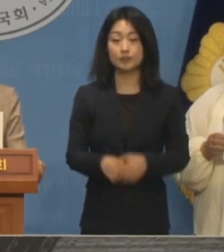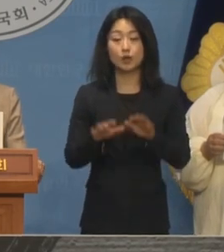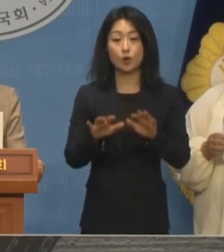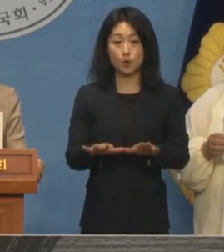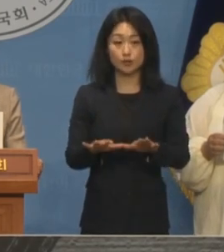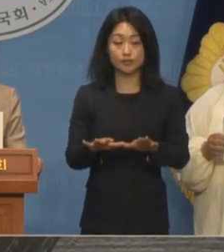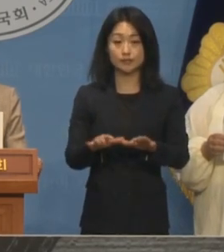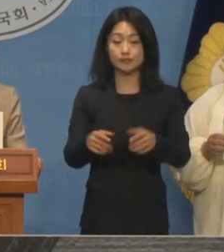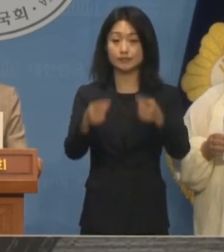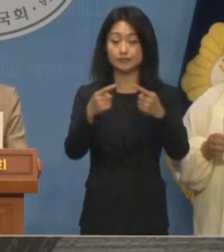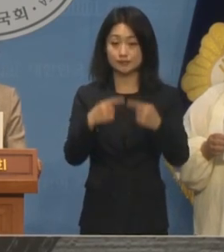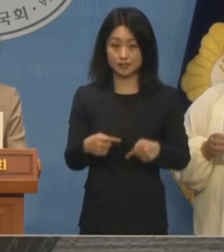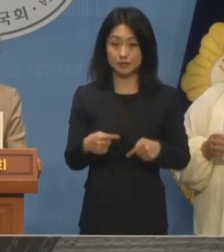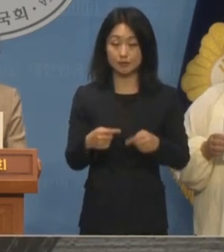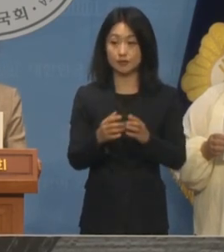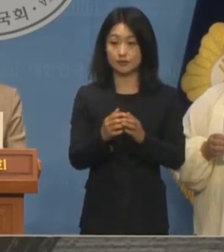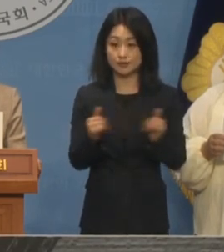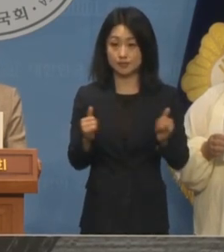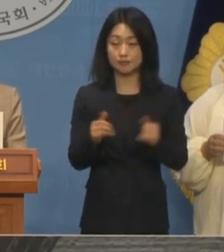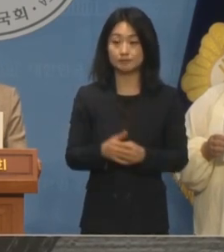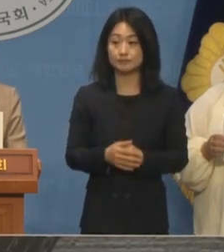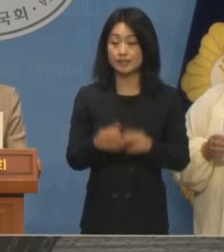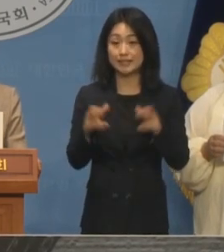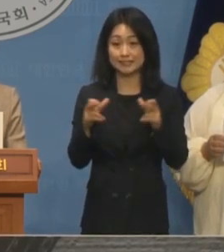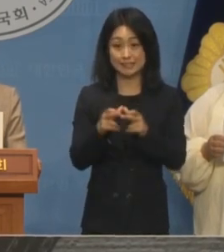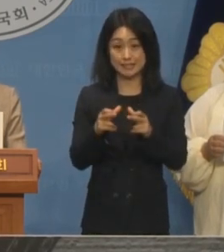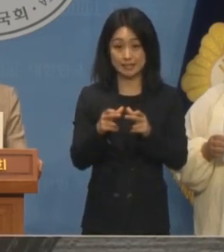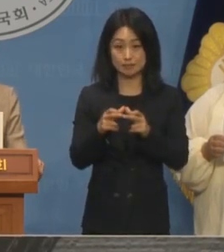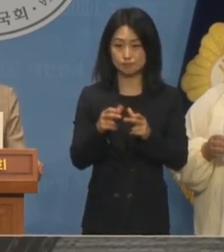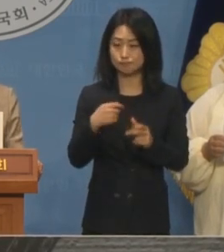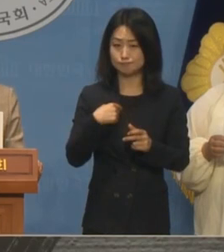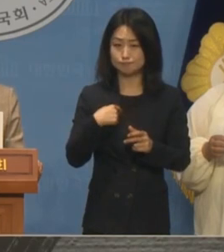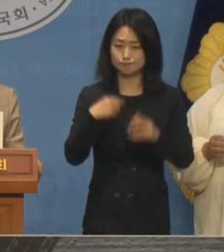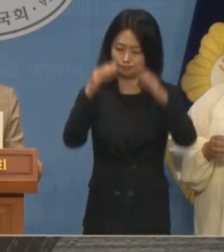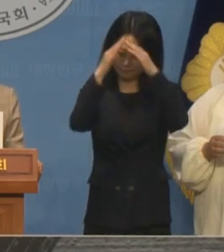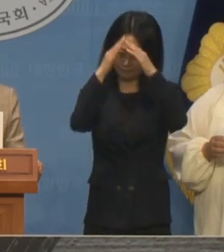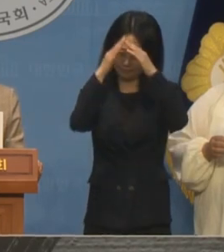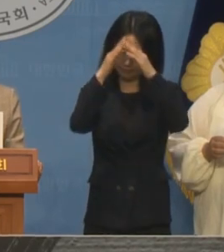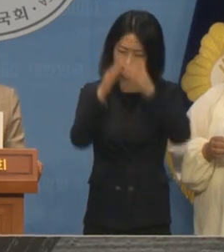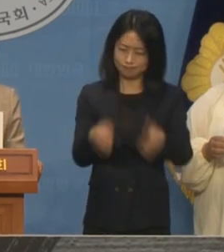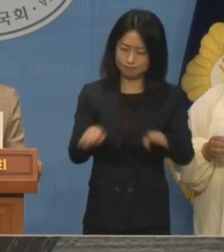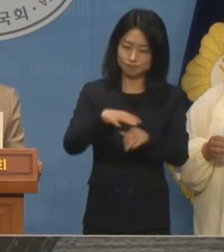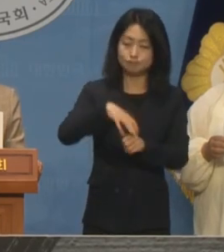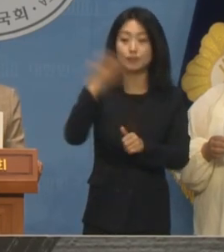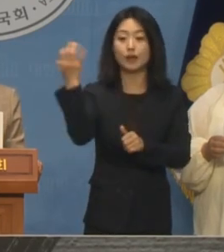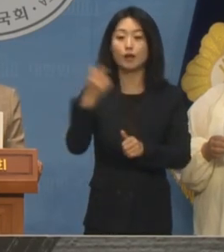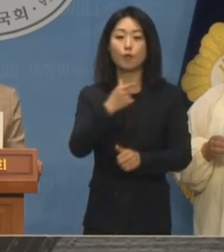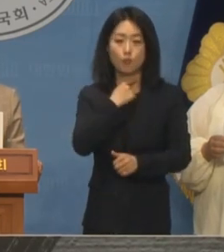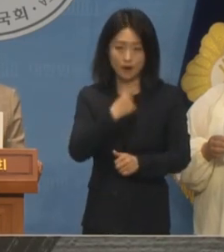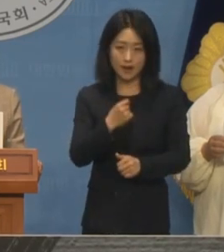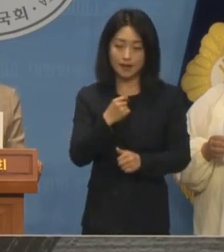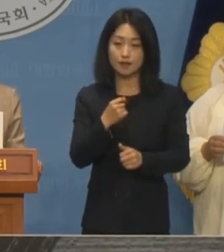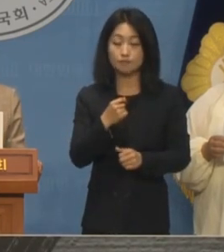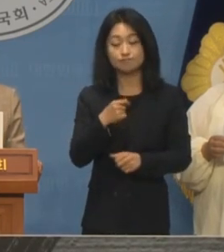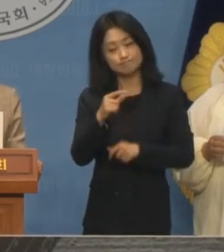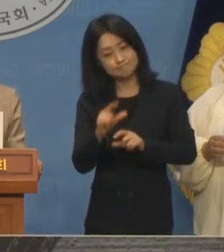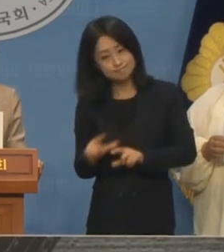오늘 이 자리에 탈시설을 증명하며 살아온 당사자님들이 함께하고